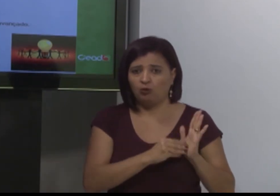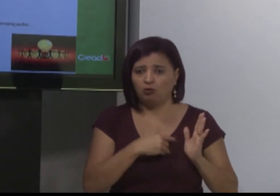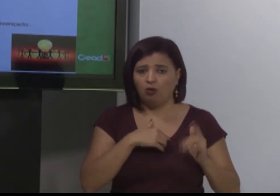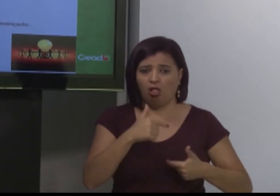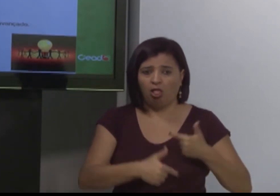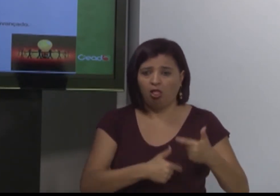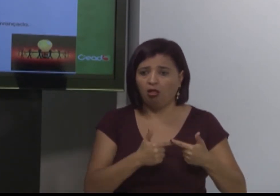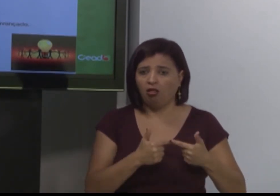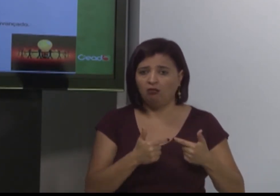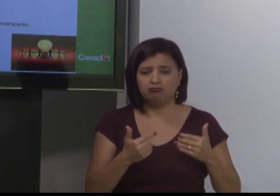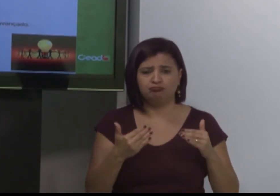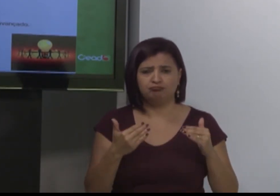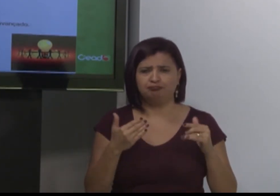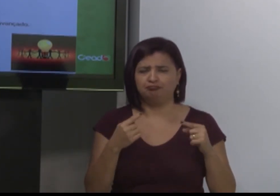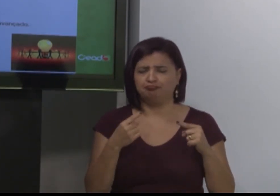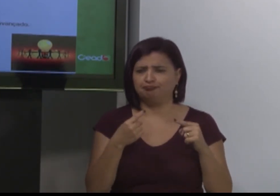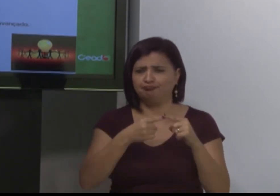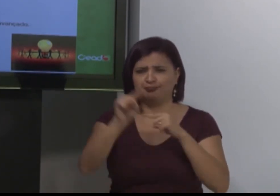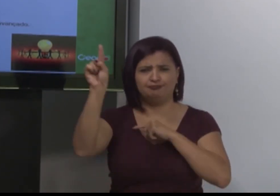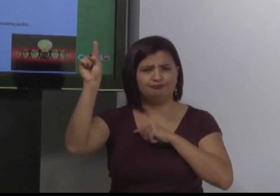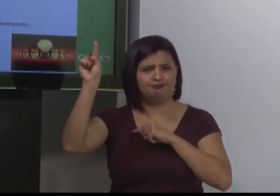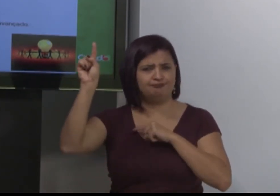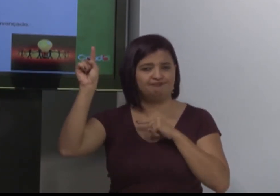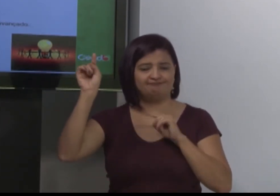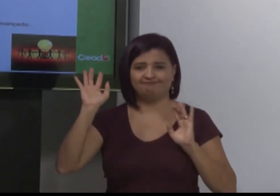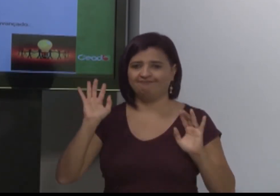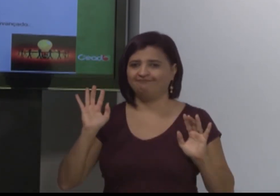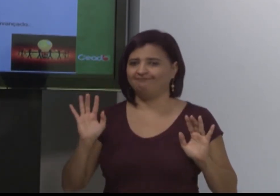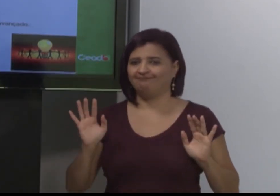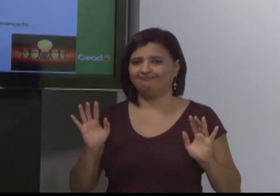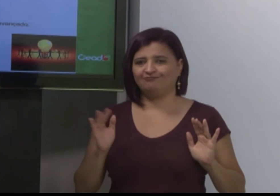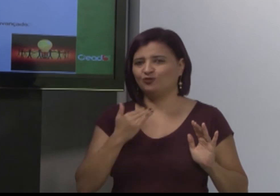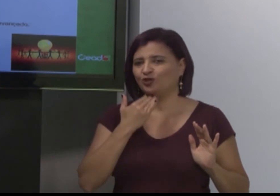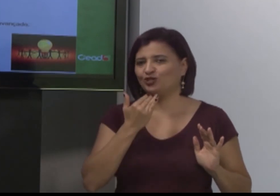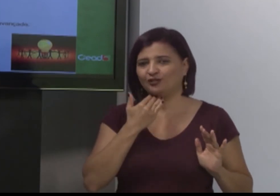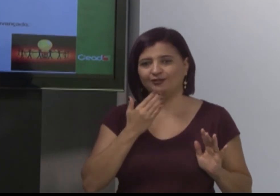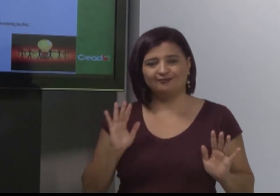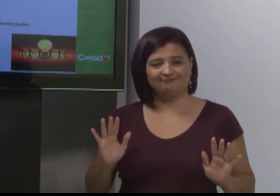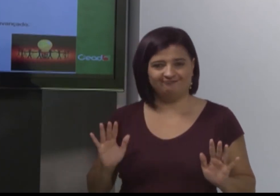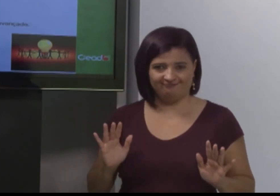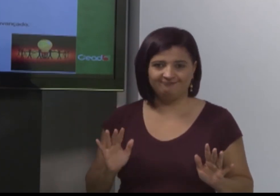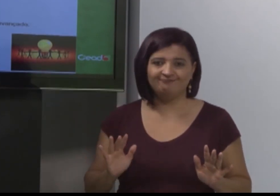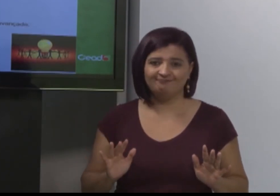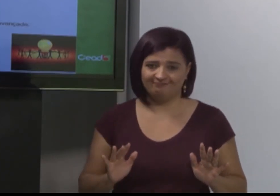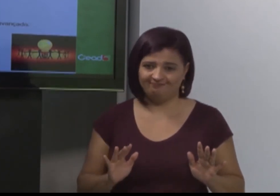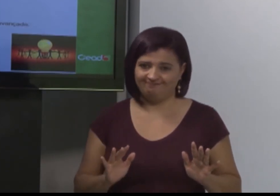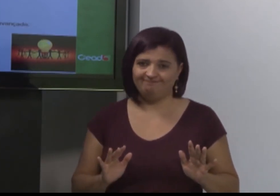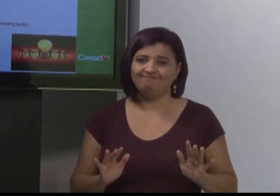casa, o trabalho proposto, o conteúdo proposto não vai condizer com o meu aluno.